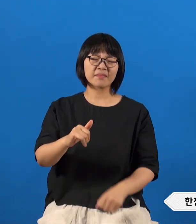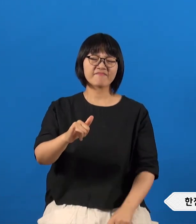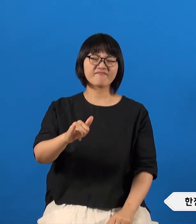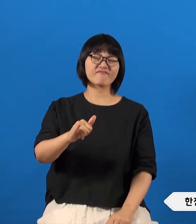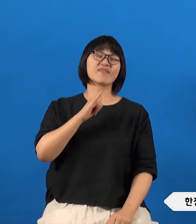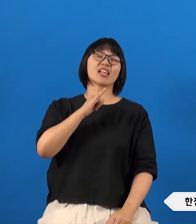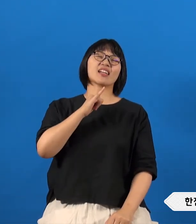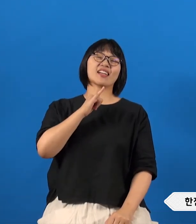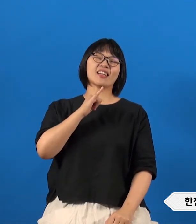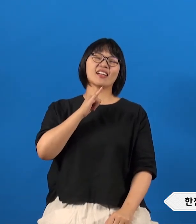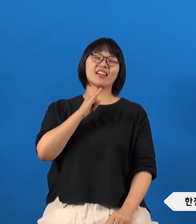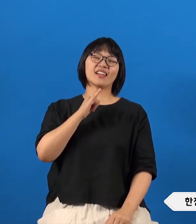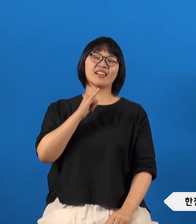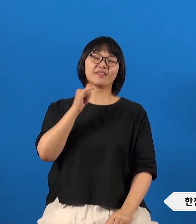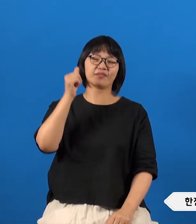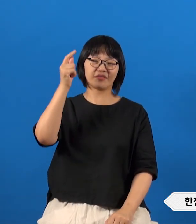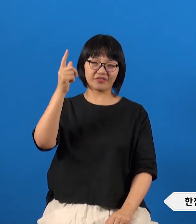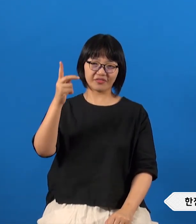자살을 시도했습니다.